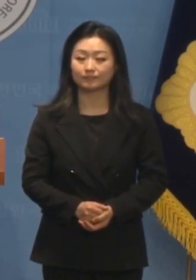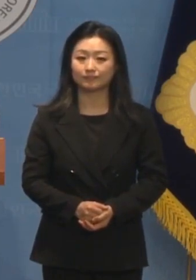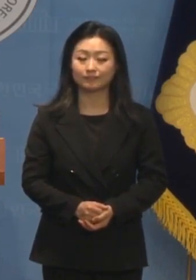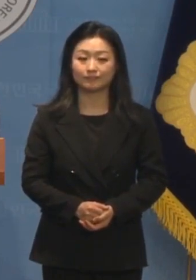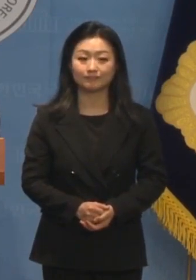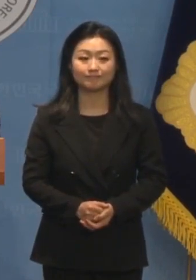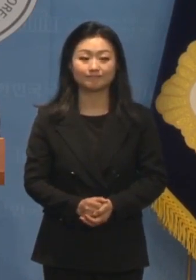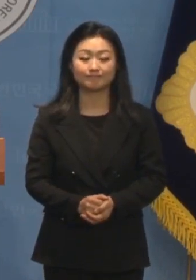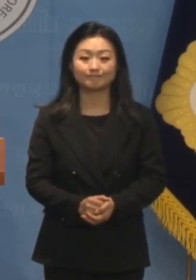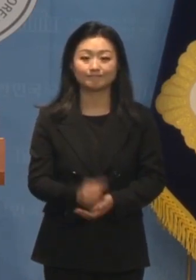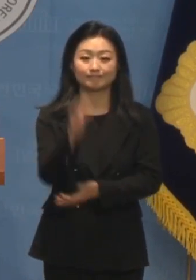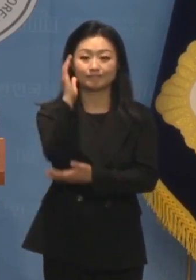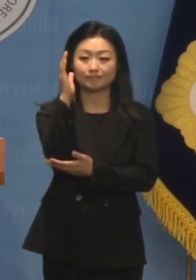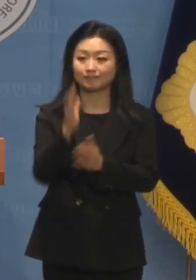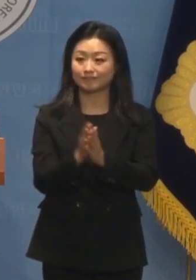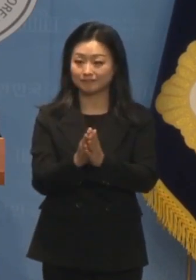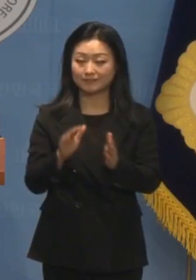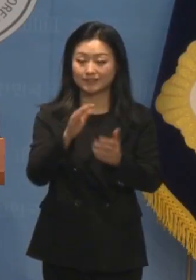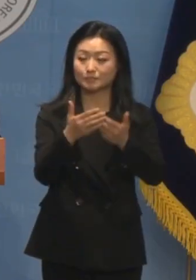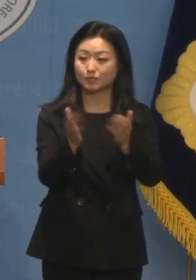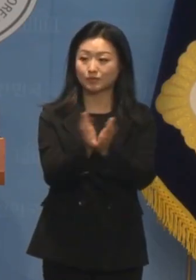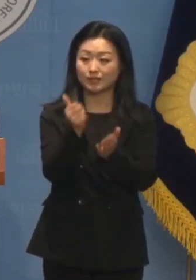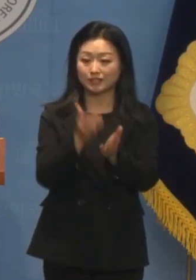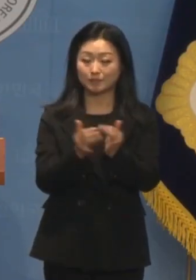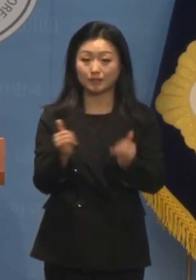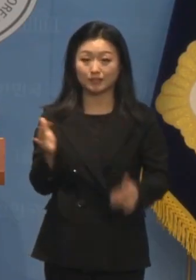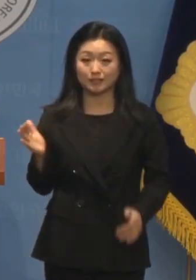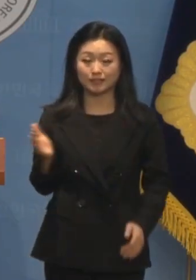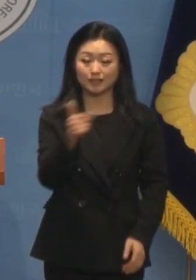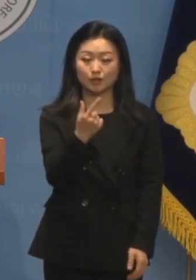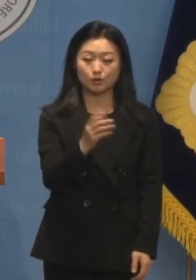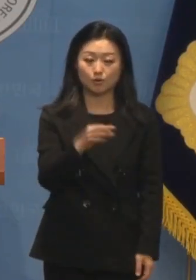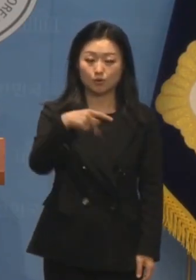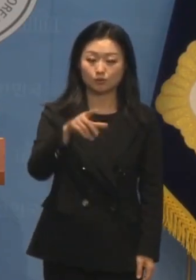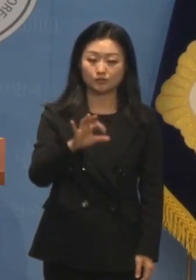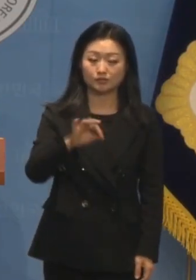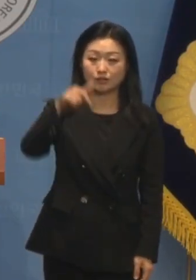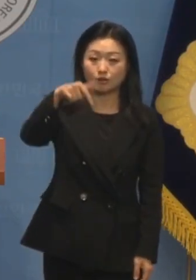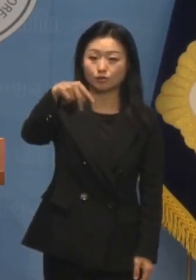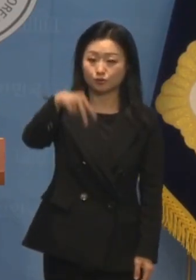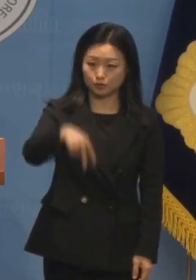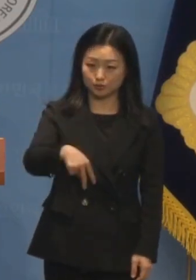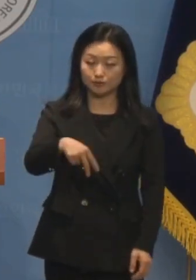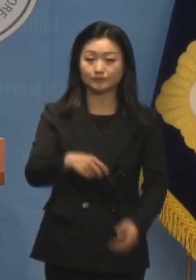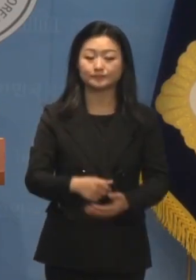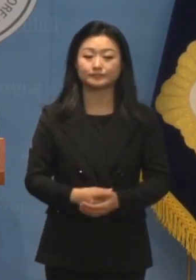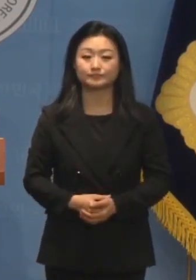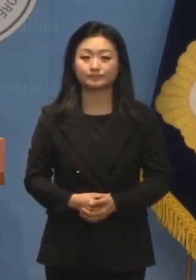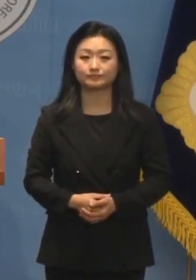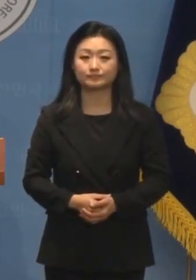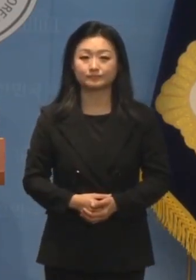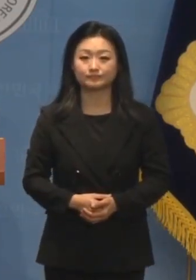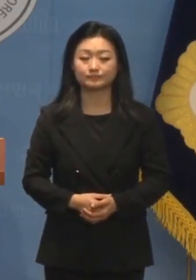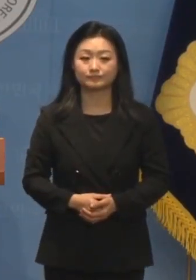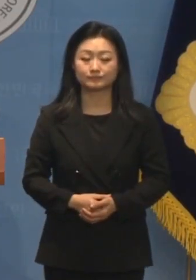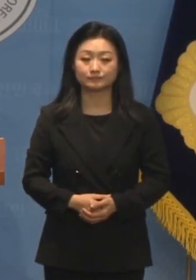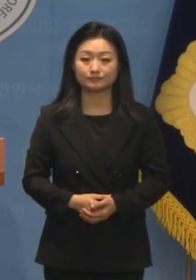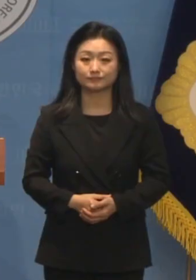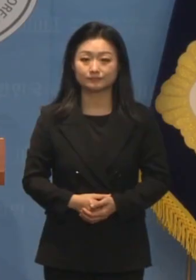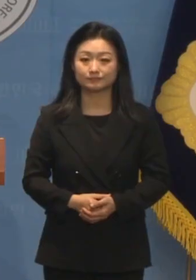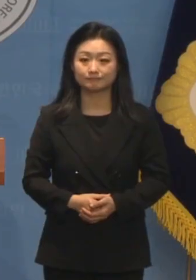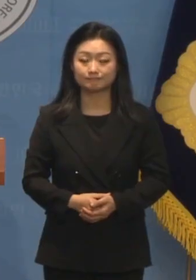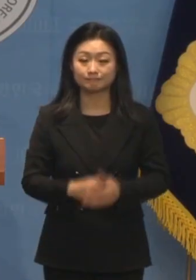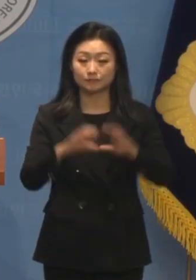네 시작하겠습니다 진보당 수석 대변인 홍성규 두 가지 말씀드리겠습니다 첫 번째입니다 대독